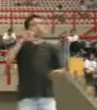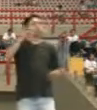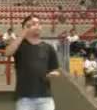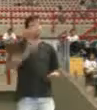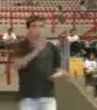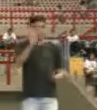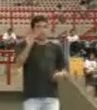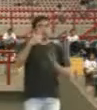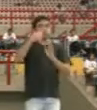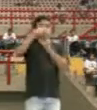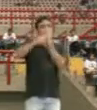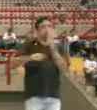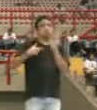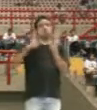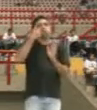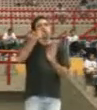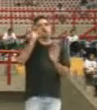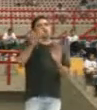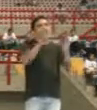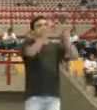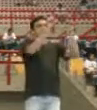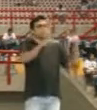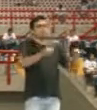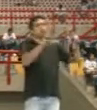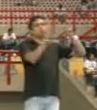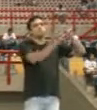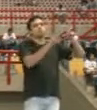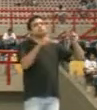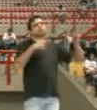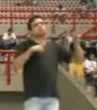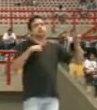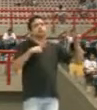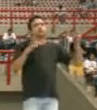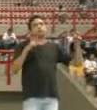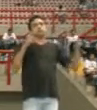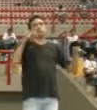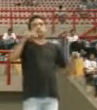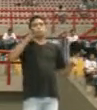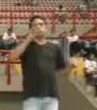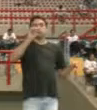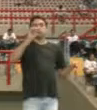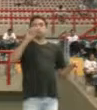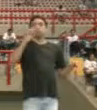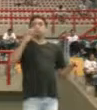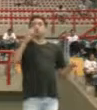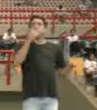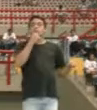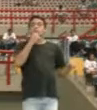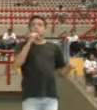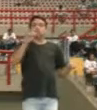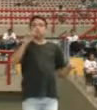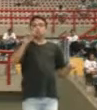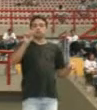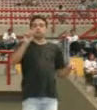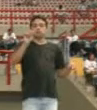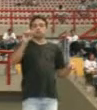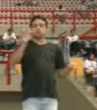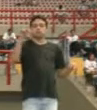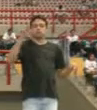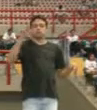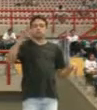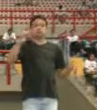literárias que falam de sistema carcerário. Você tem o Memórias do Cárcere, do Graciliano Ramos, tá certo? Você tem uma